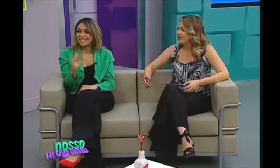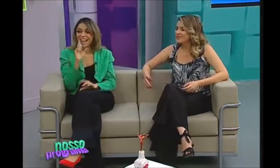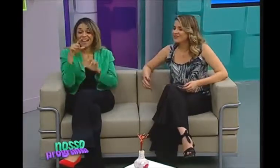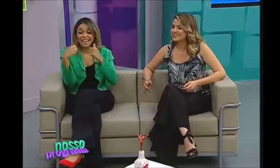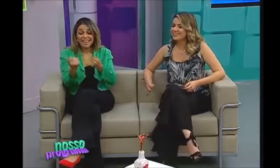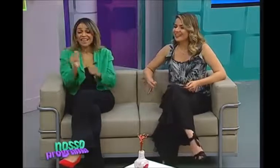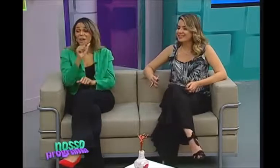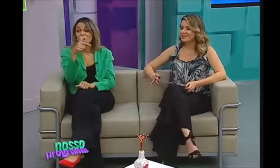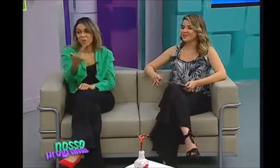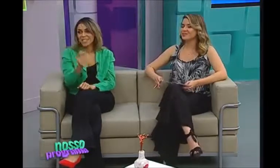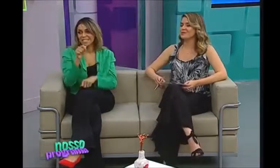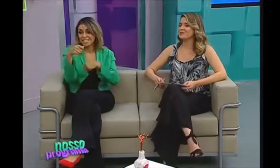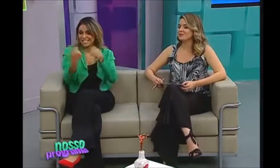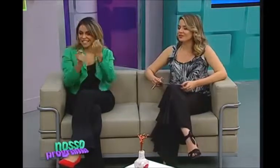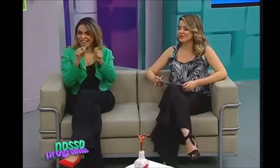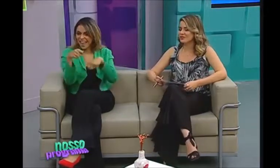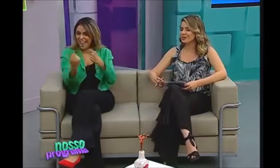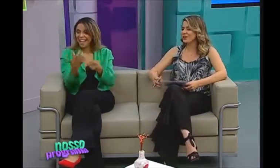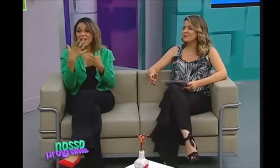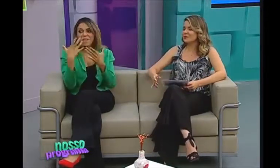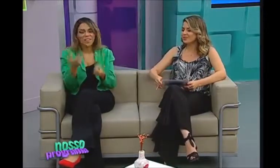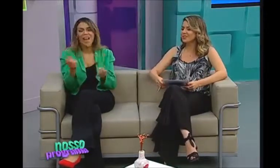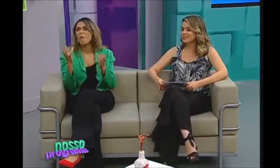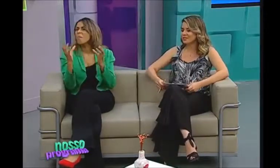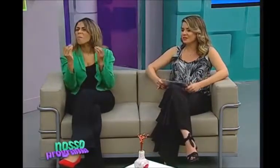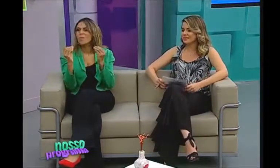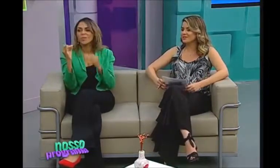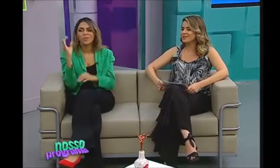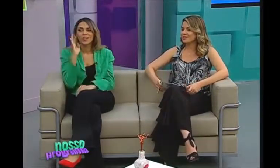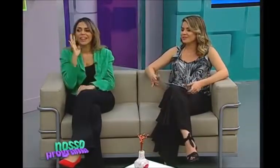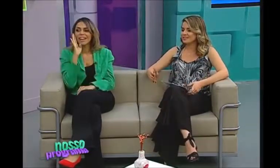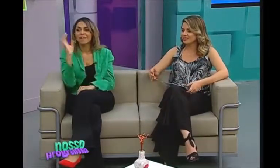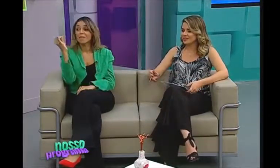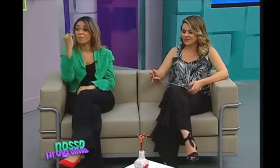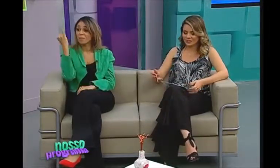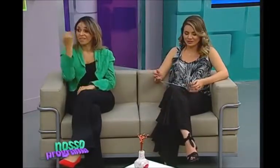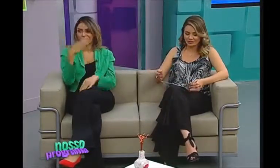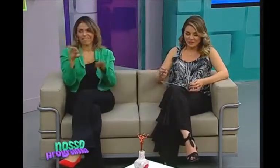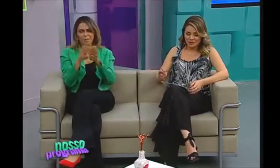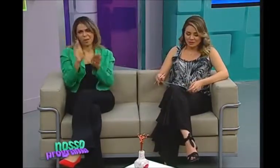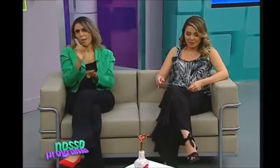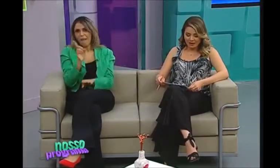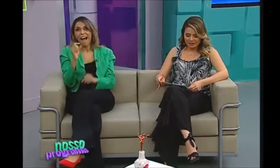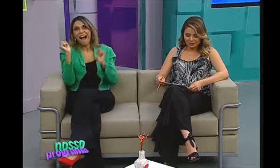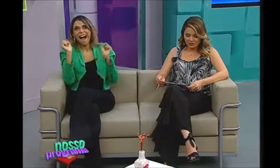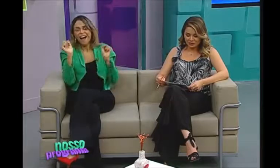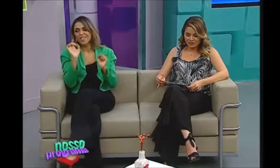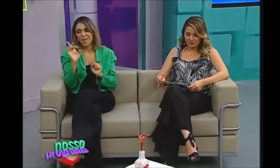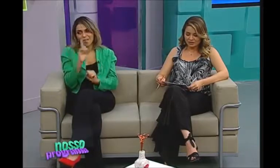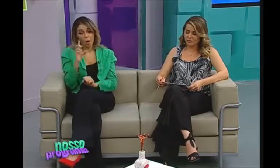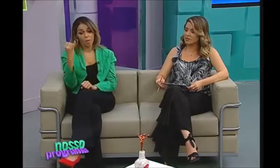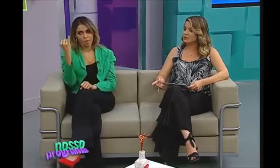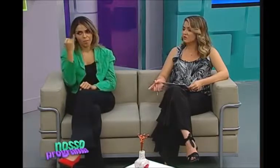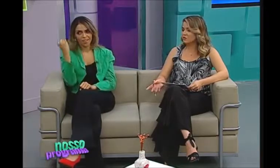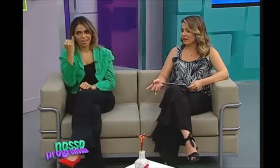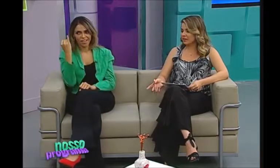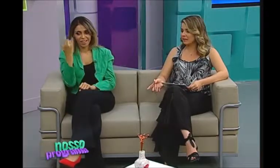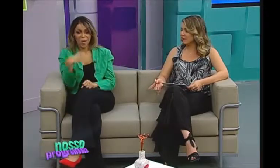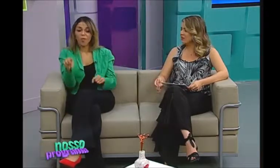outros sinais, porque eu achei muito divertido e é importante também, não só por ser divertido. Mas faz o seguinte, vocês vão voltar aqui para